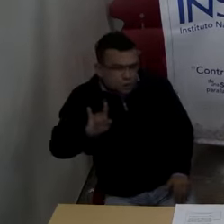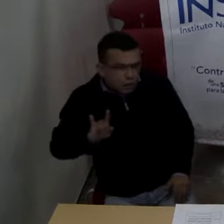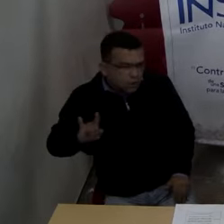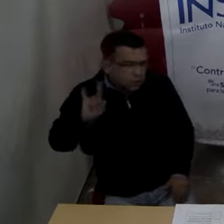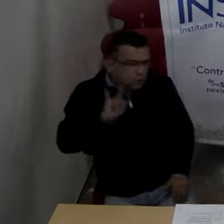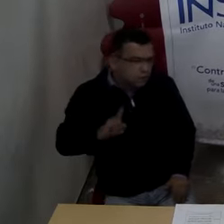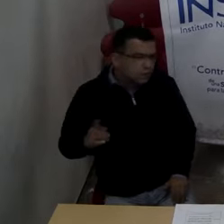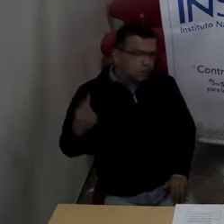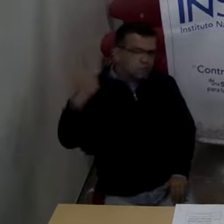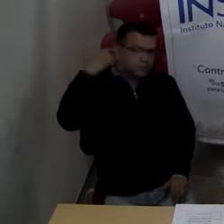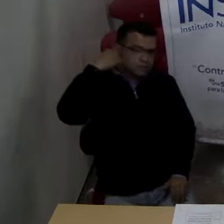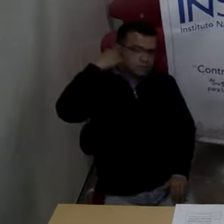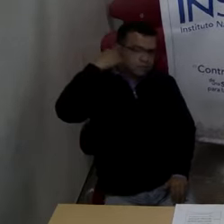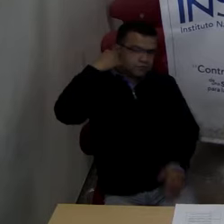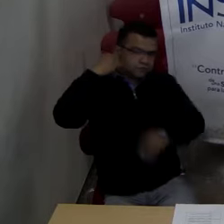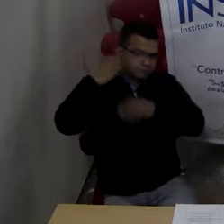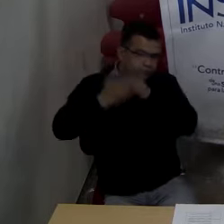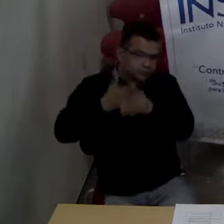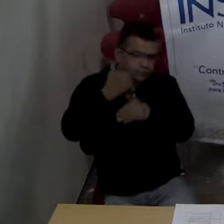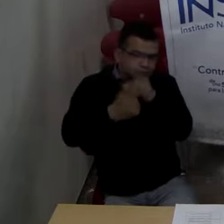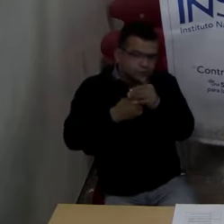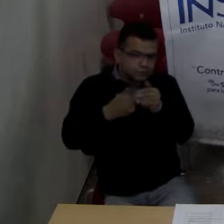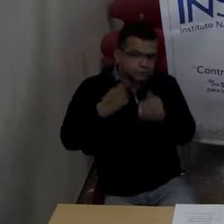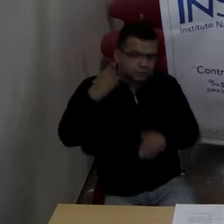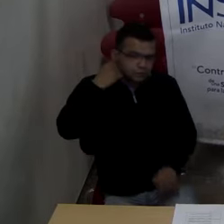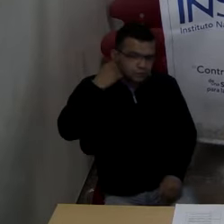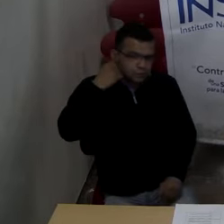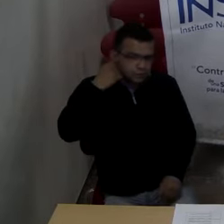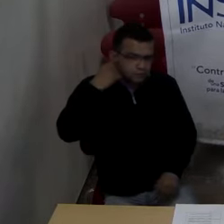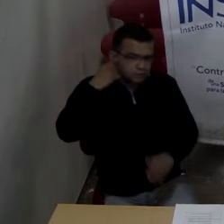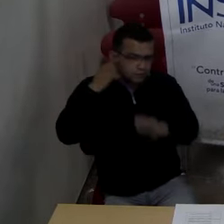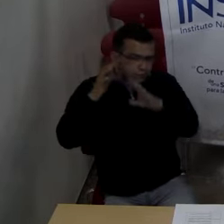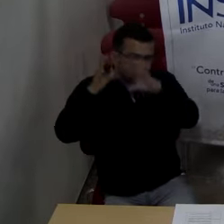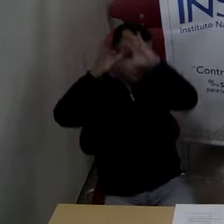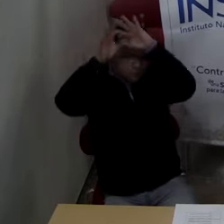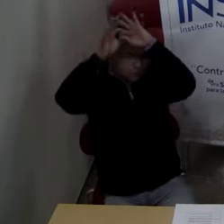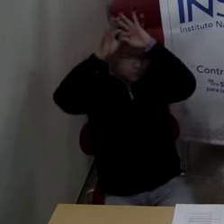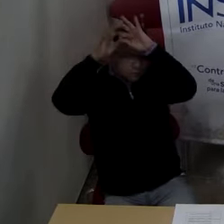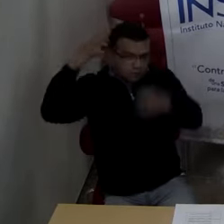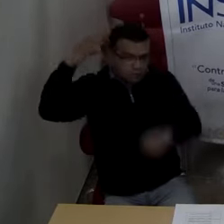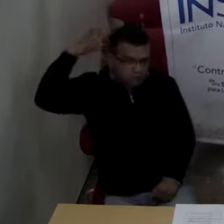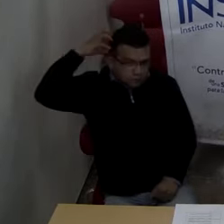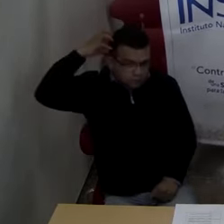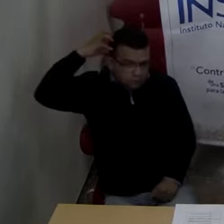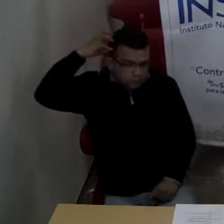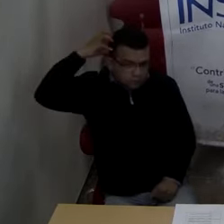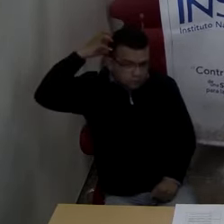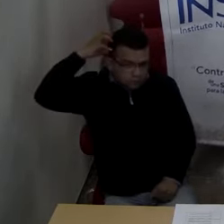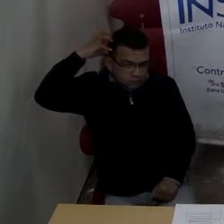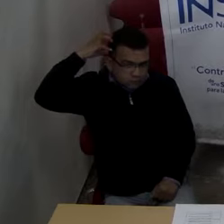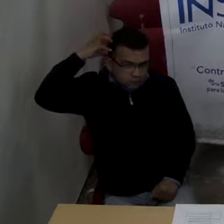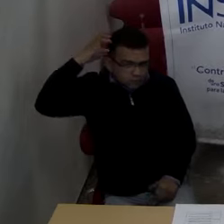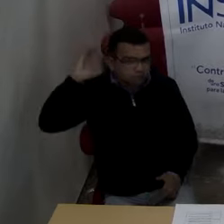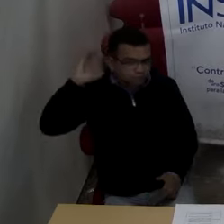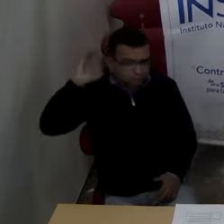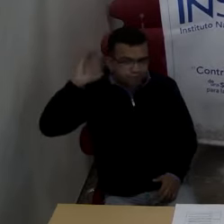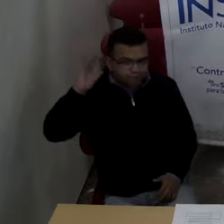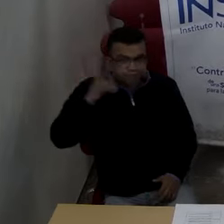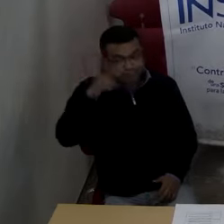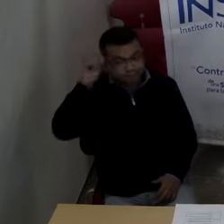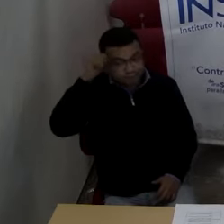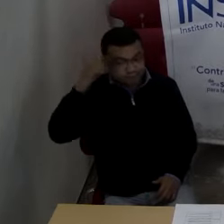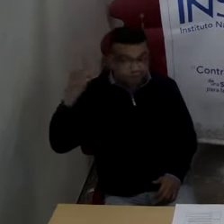Mencionamos, entre otras cosas, que el oído es el órgano responsable de la audición y el equilibrio y se encuentra